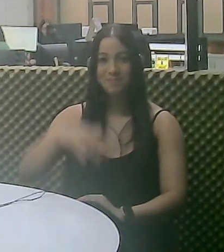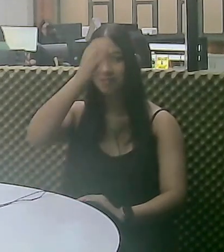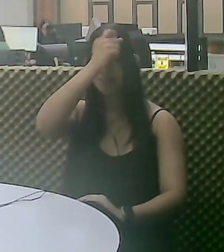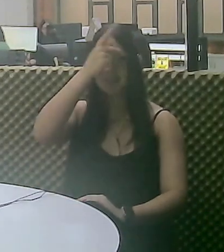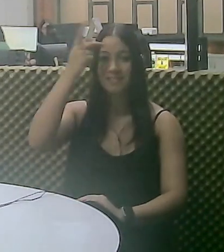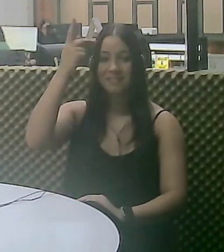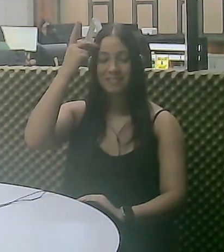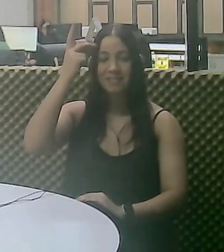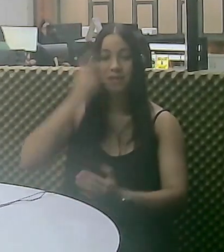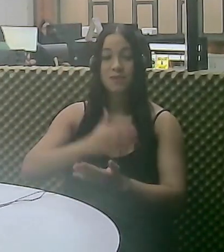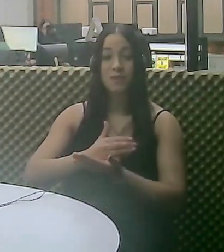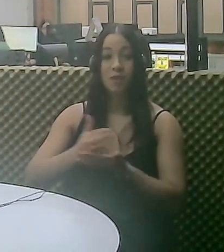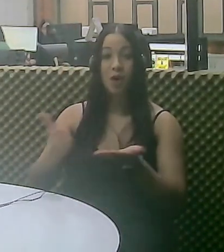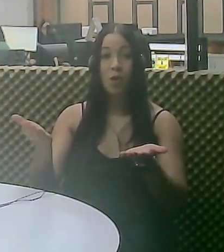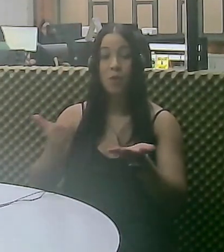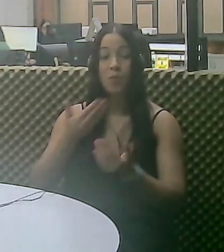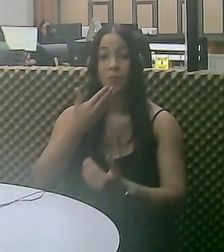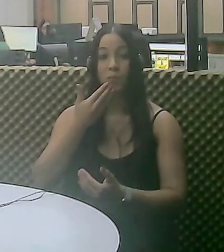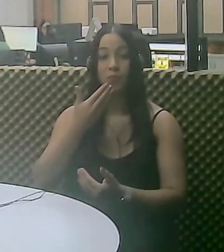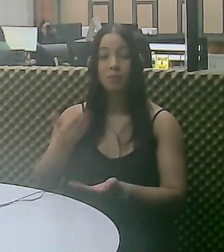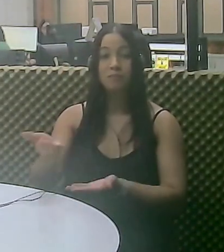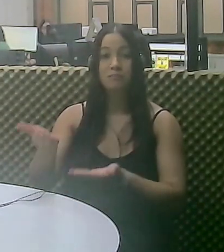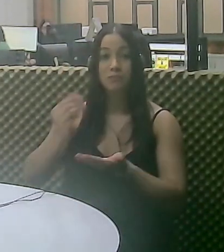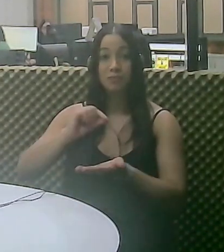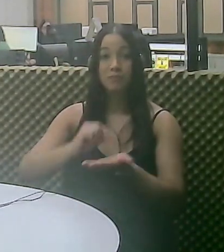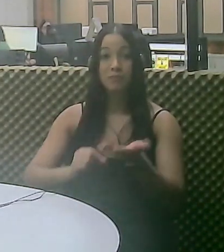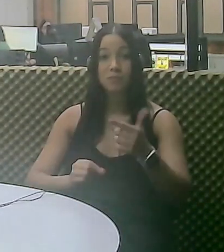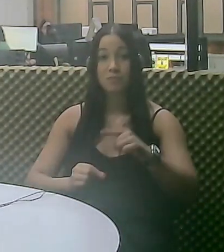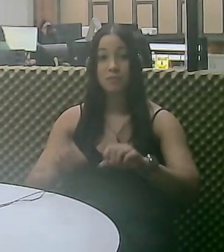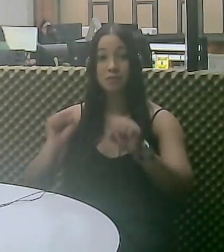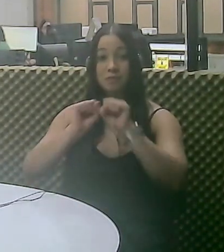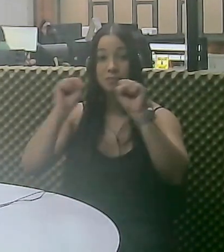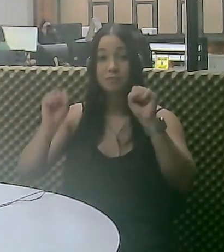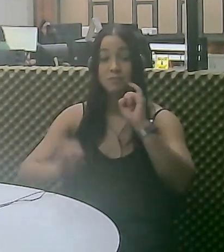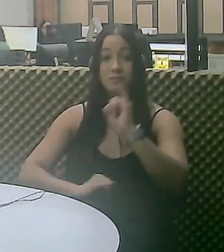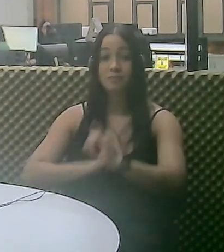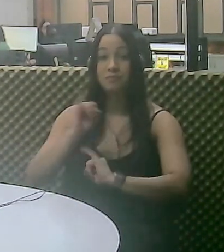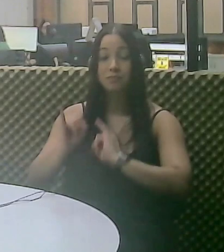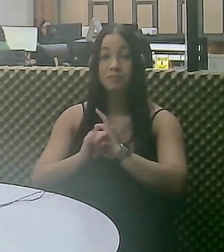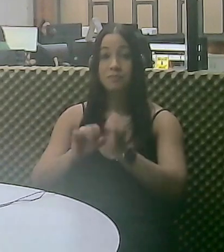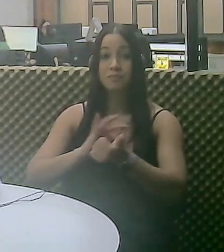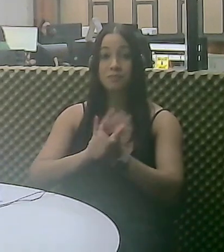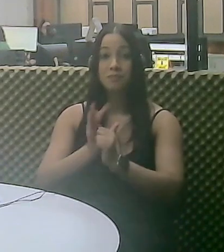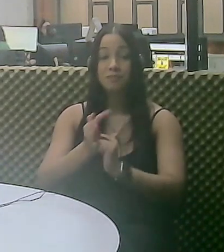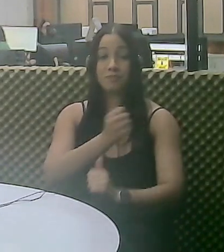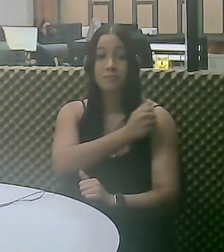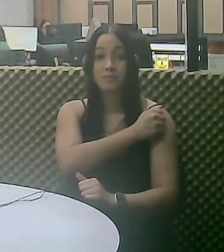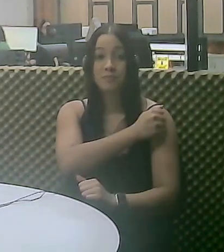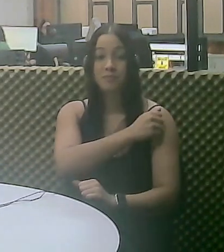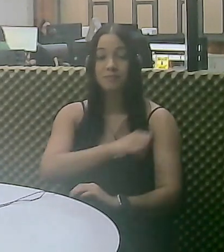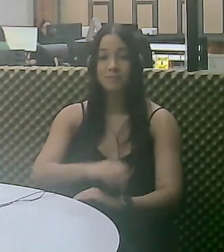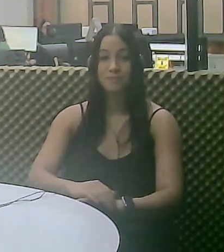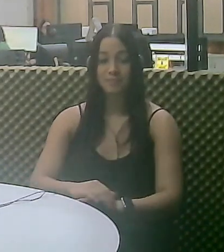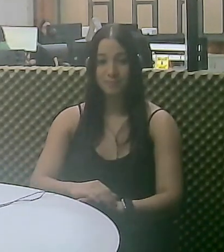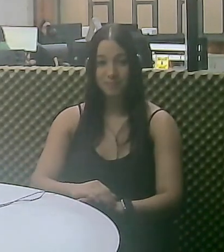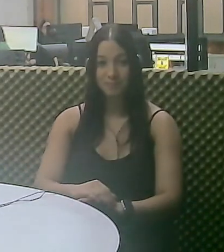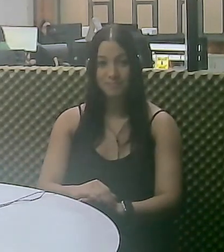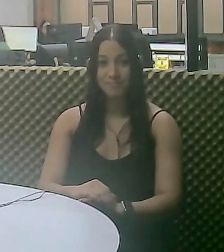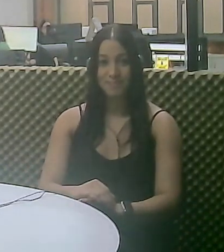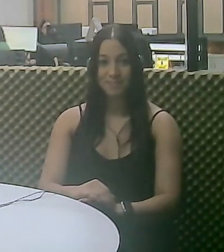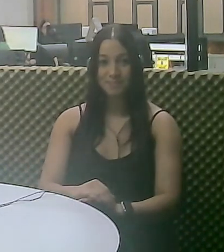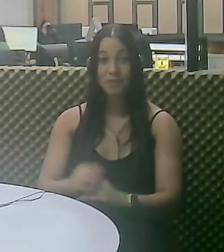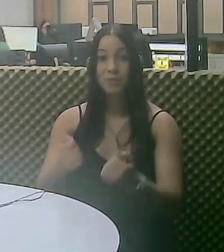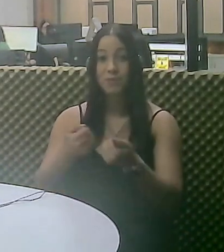Prefeitura começa a receber hoje a solicitação de rematrículas por sistema online dos alunos da FUTEL. E